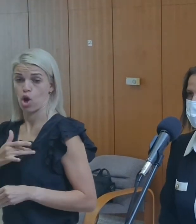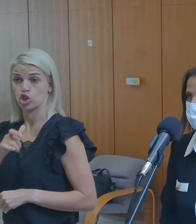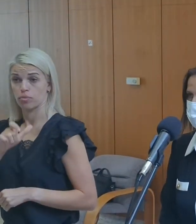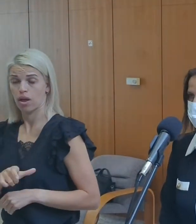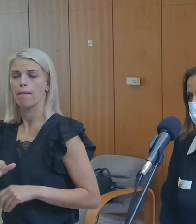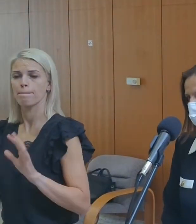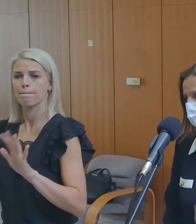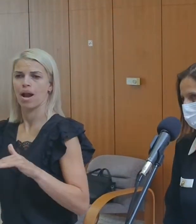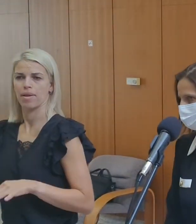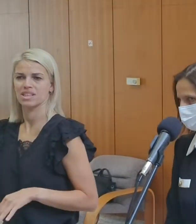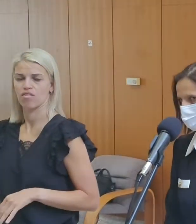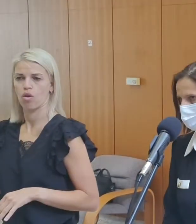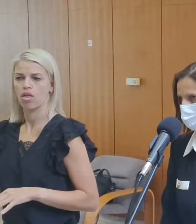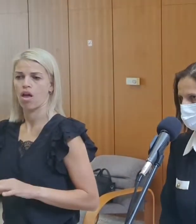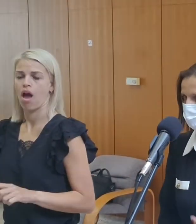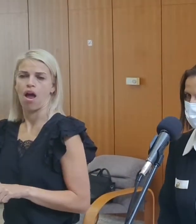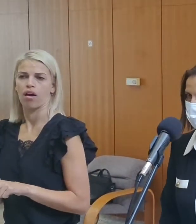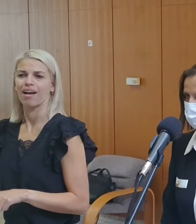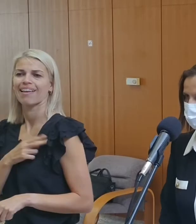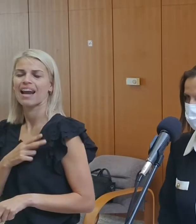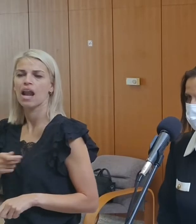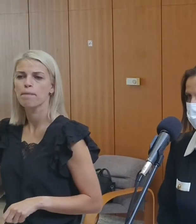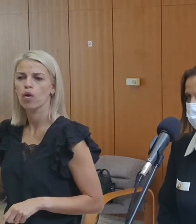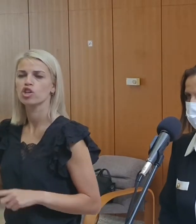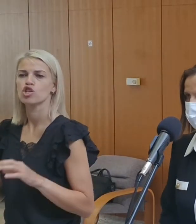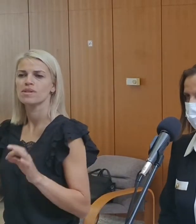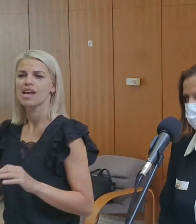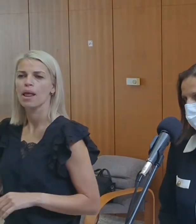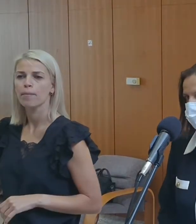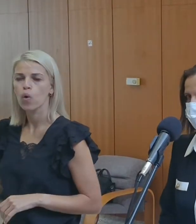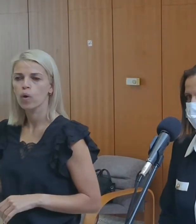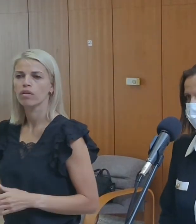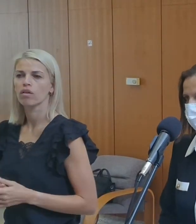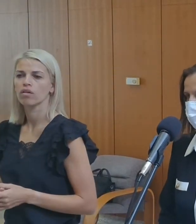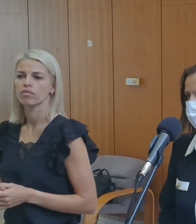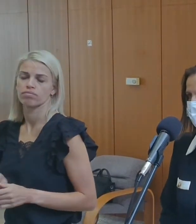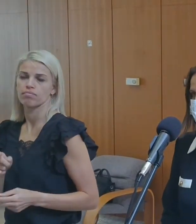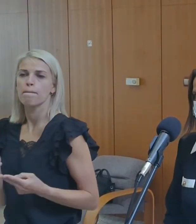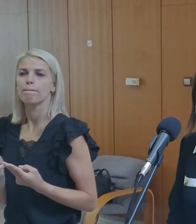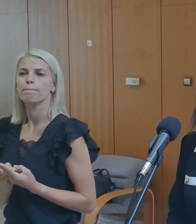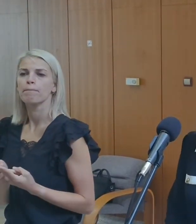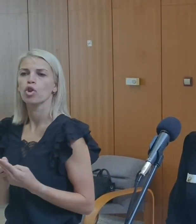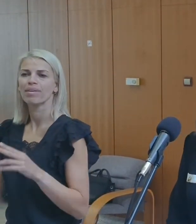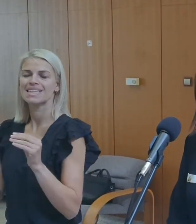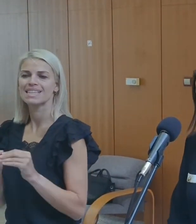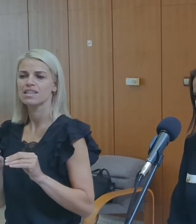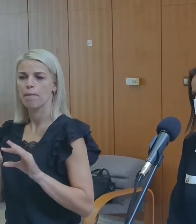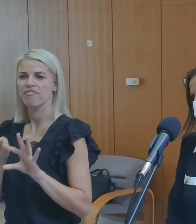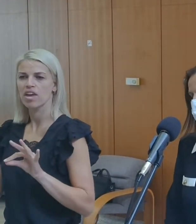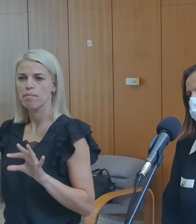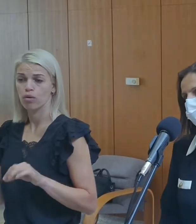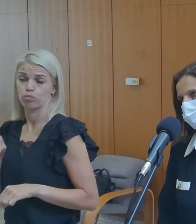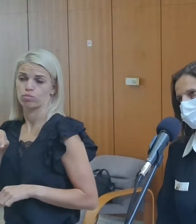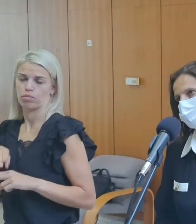bola zvolená parlamentom. Tak ako sme volili teraz nedávno generálneho prokurátora, špeciálneho prokurátora, podľa dá sa uvažovať o podobnom systéme výberu a potom